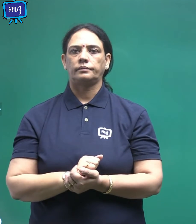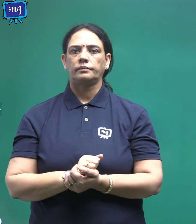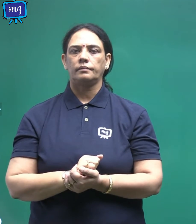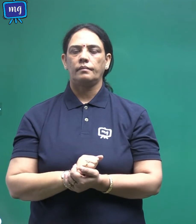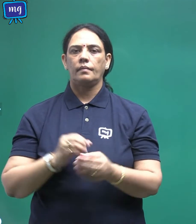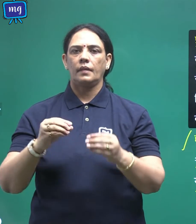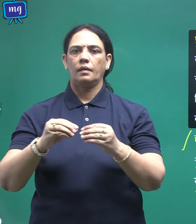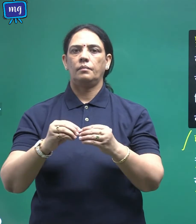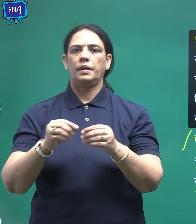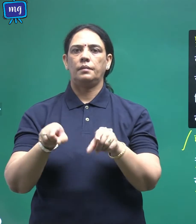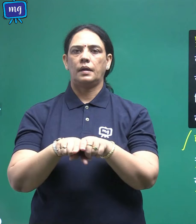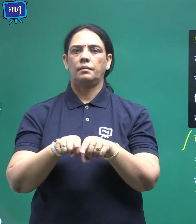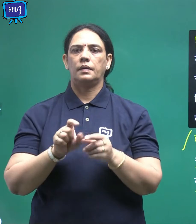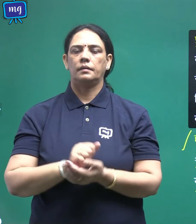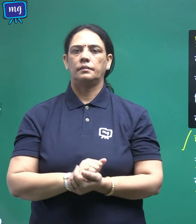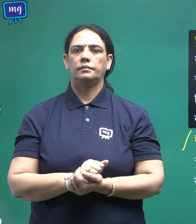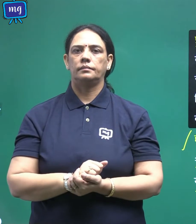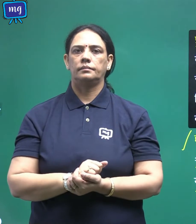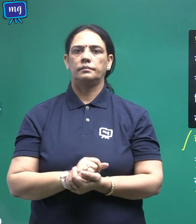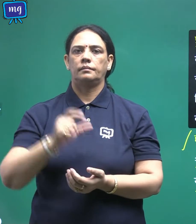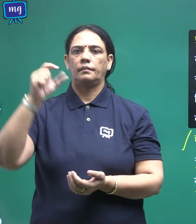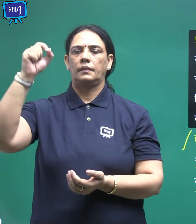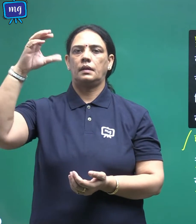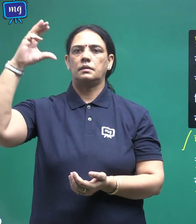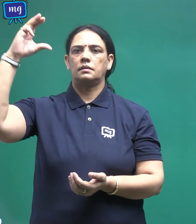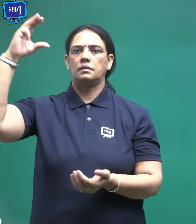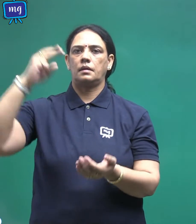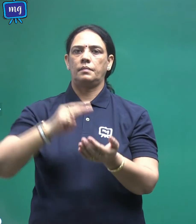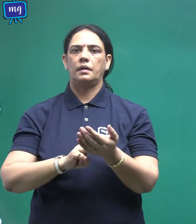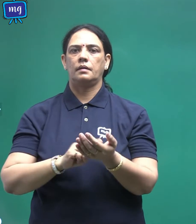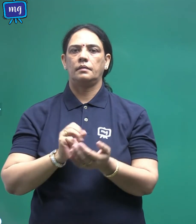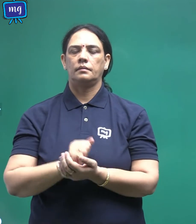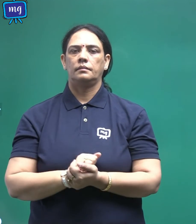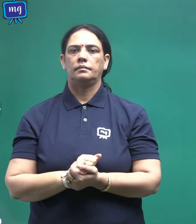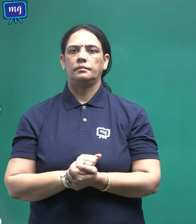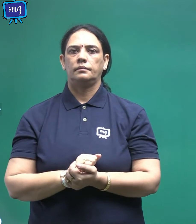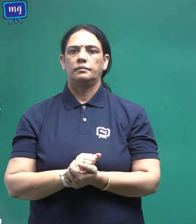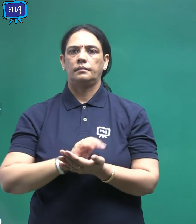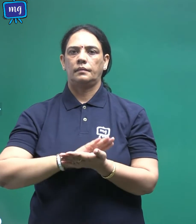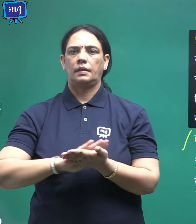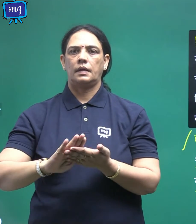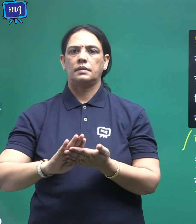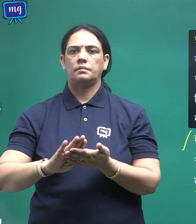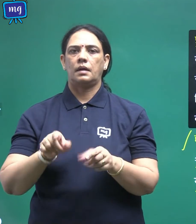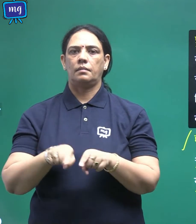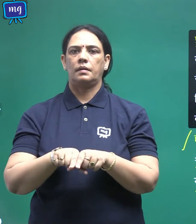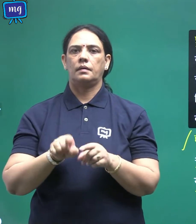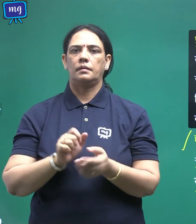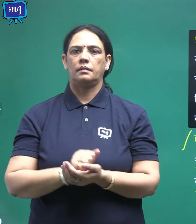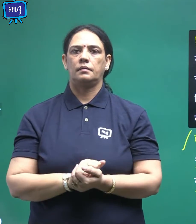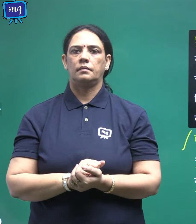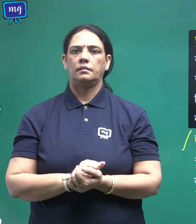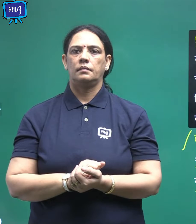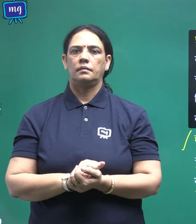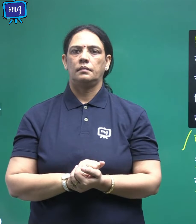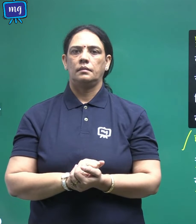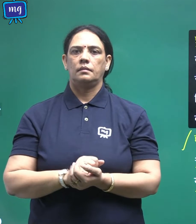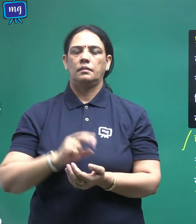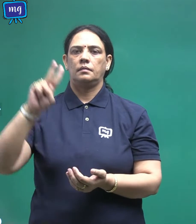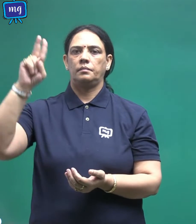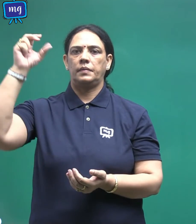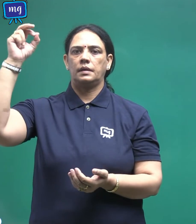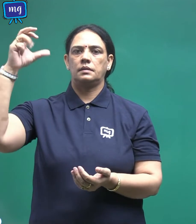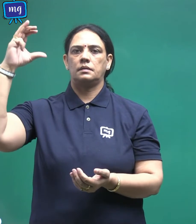B बराबर 10 सेमी, H बराबर 20